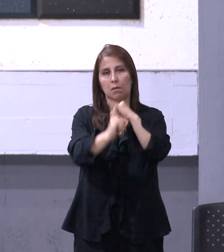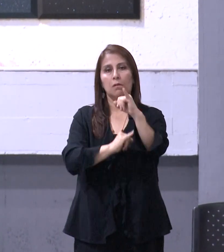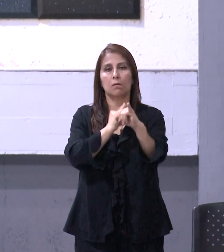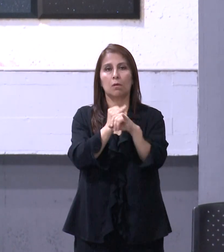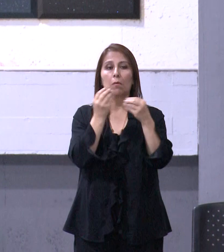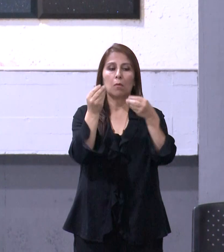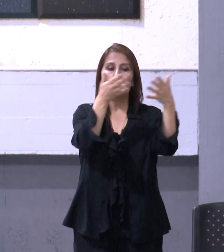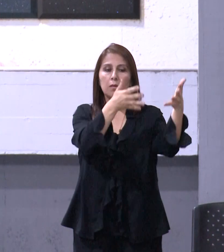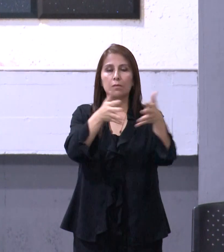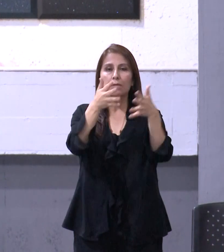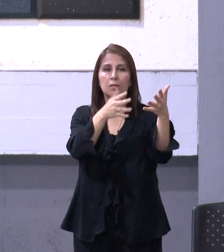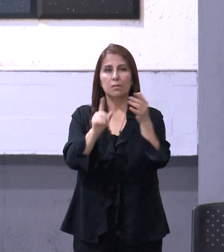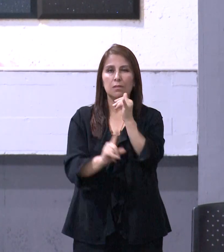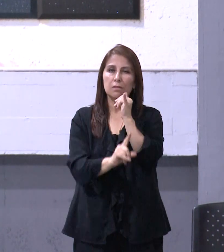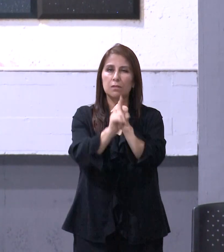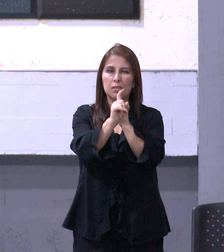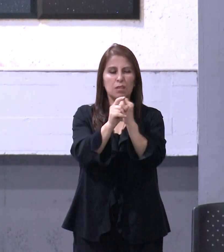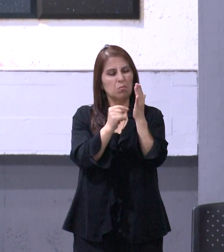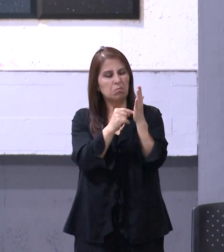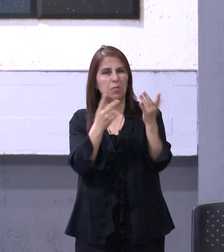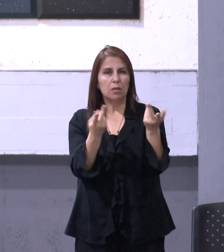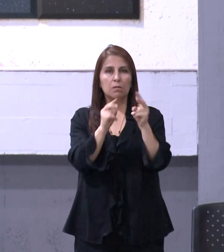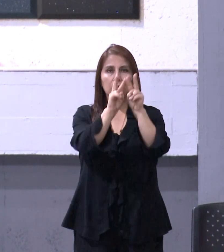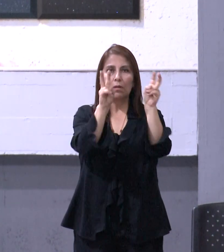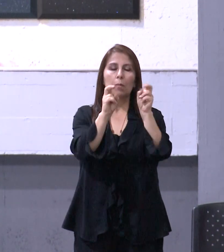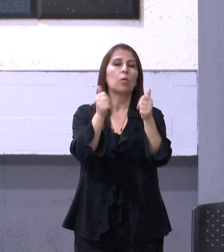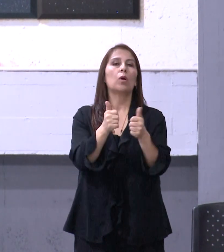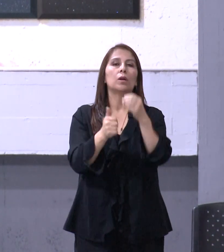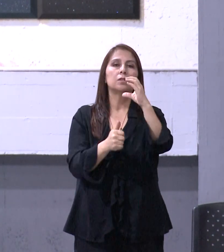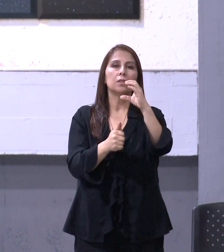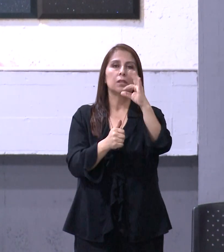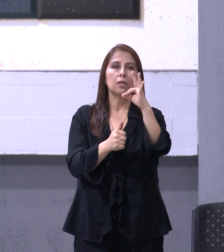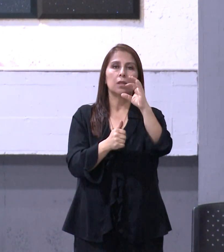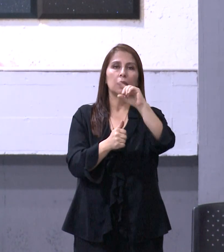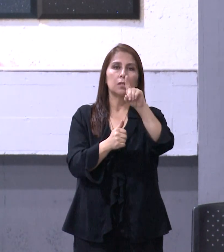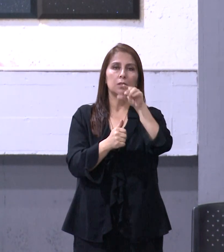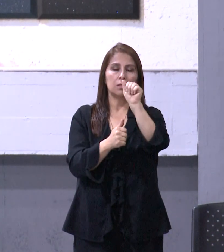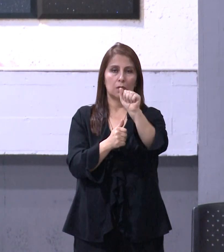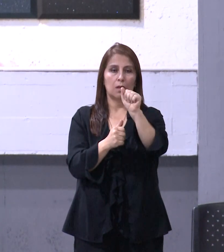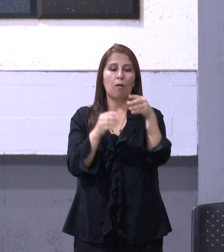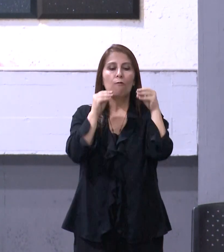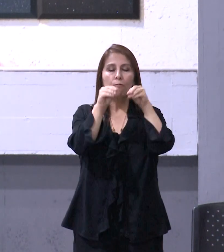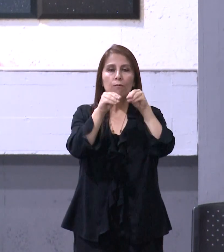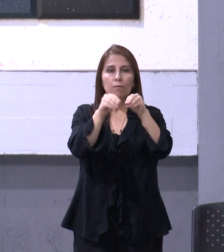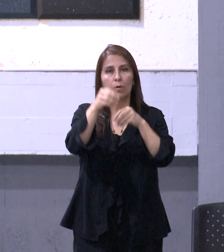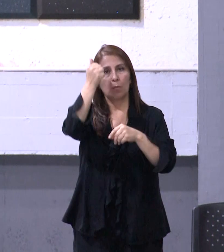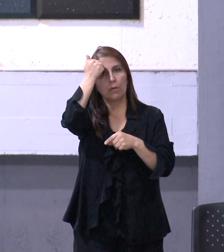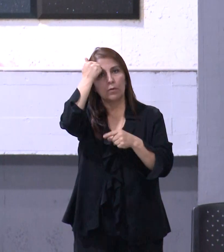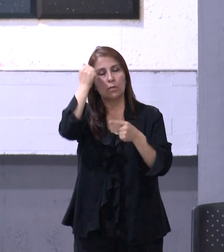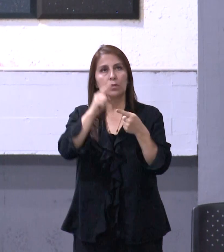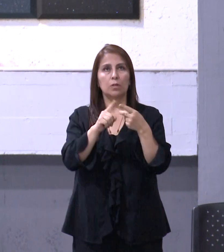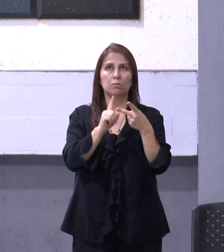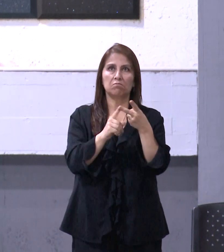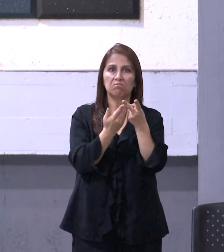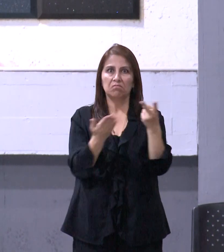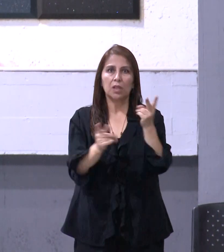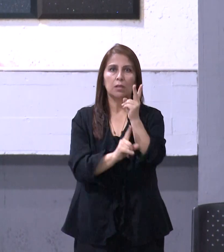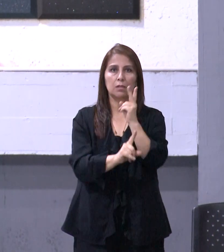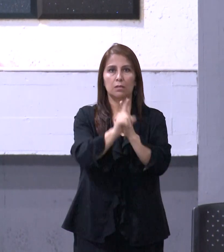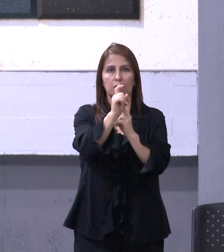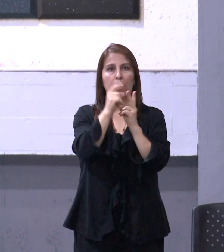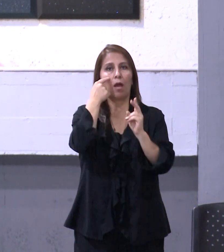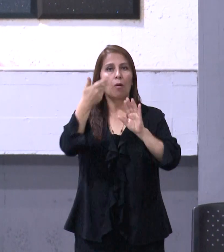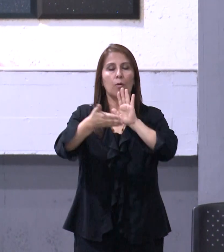enseñanza de las ciencias en los temas con el enfoque cts a la formación de profesores las cuestiones socio científicas y la argumentación